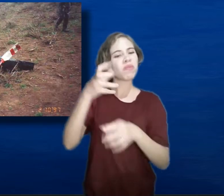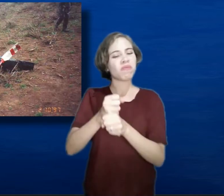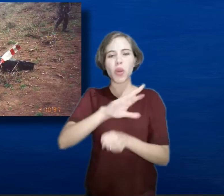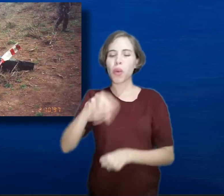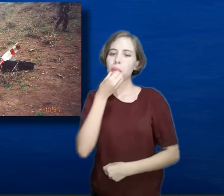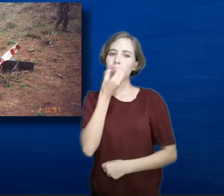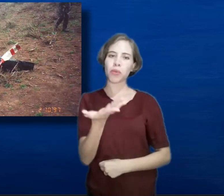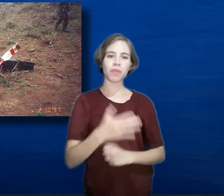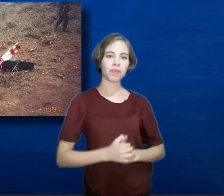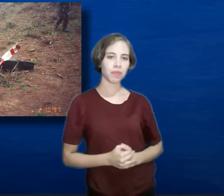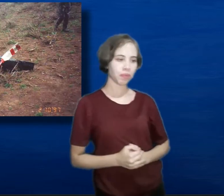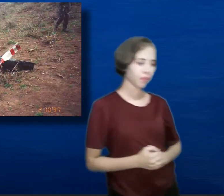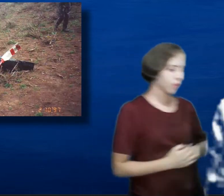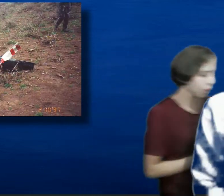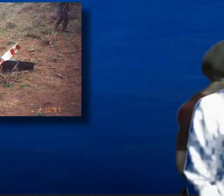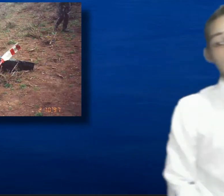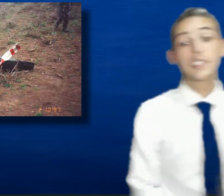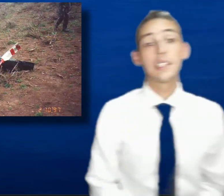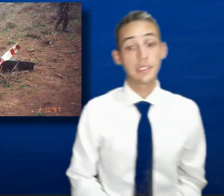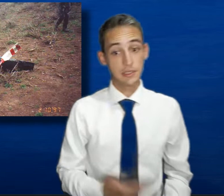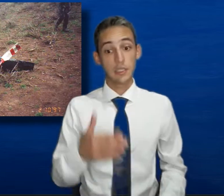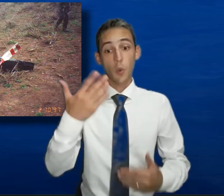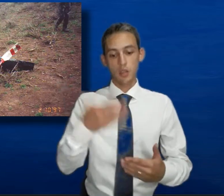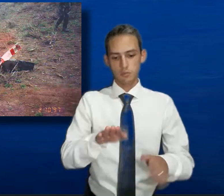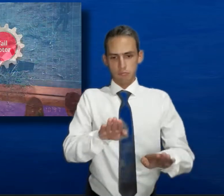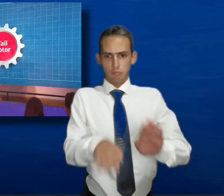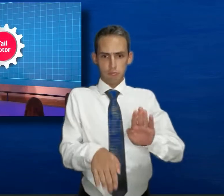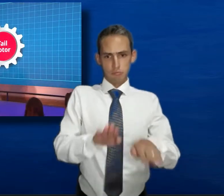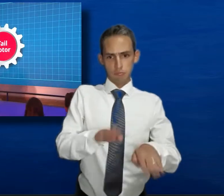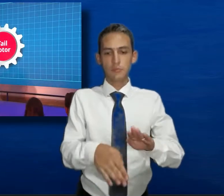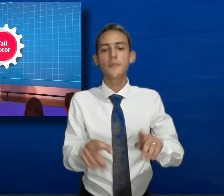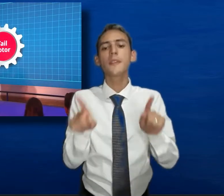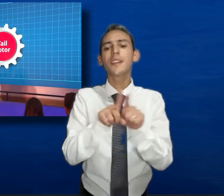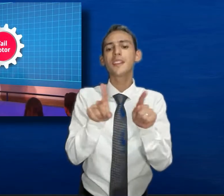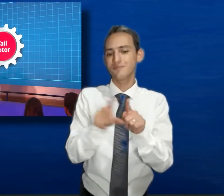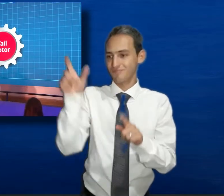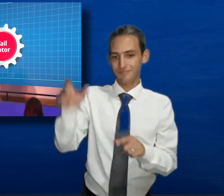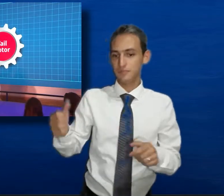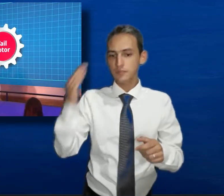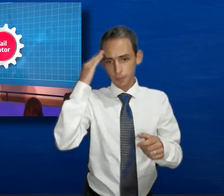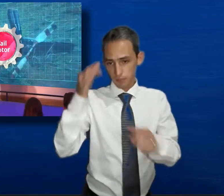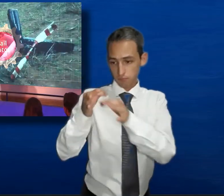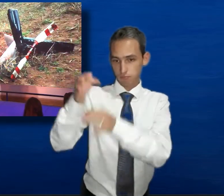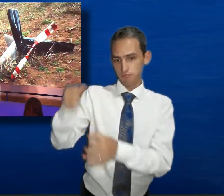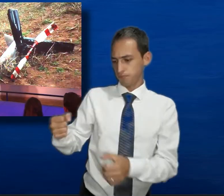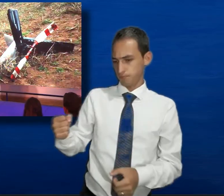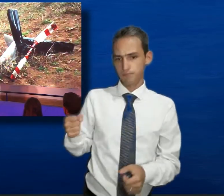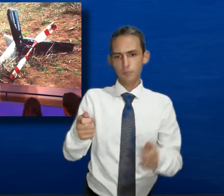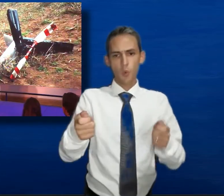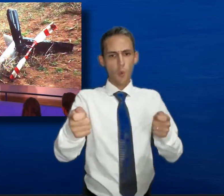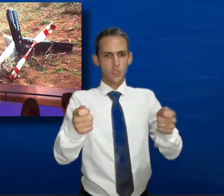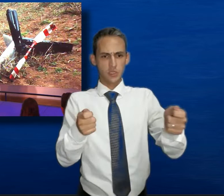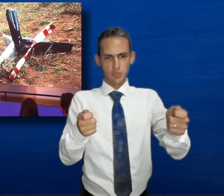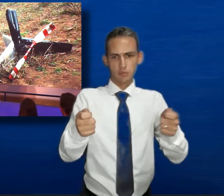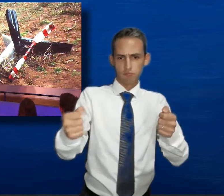Senão, novamente, o resultado não será bom. Bem, agora, a